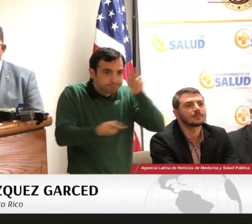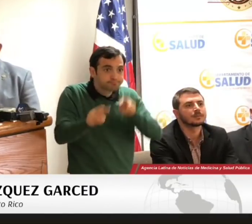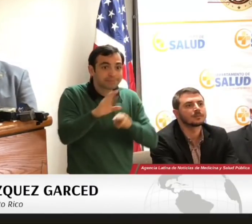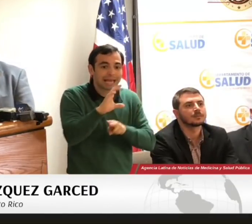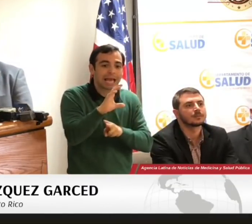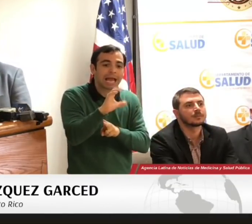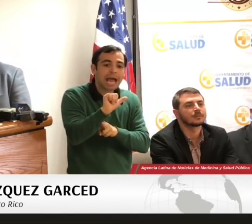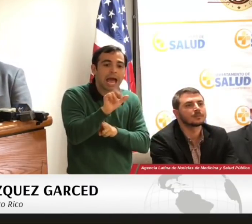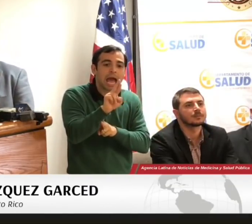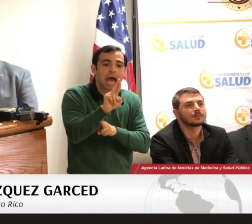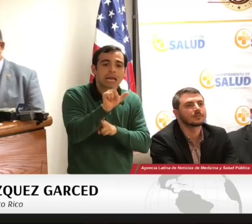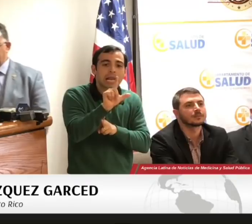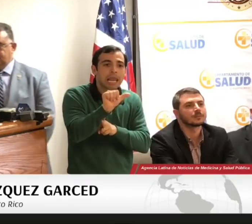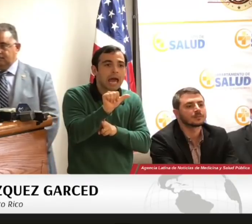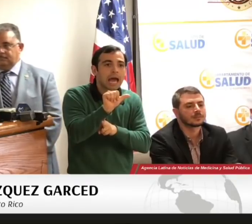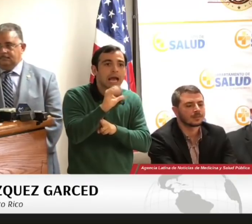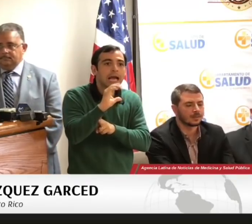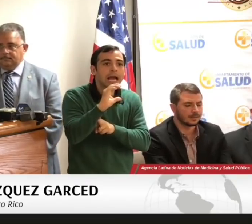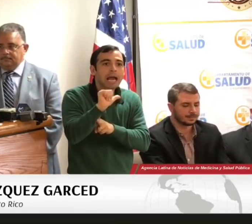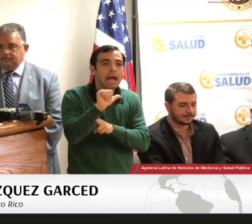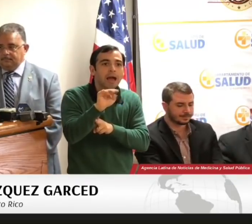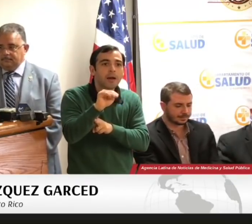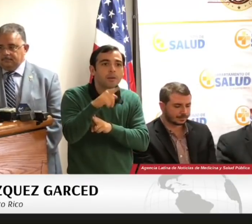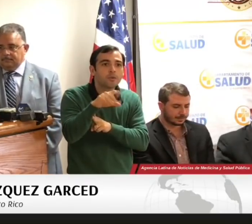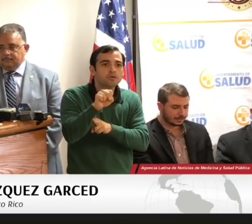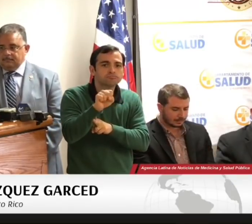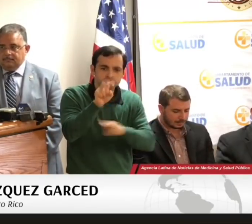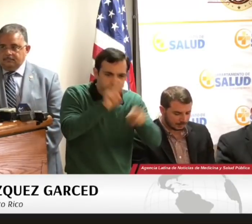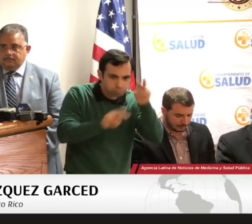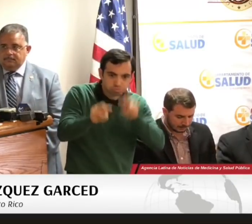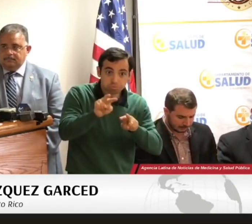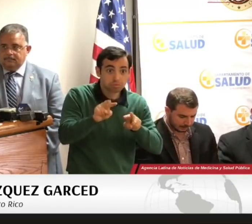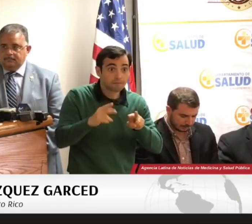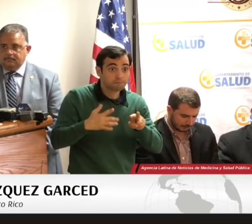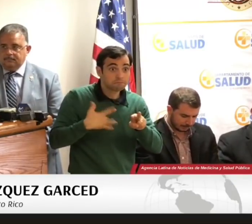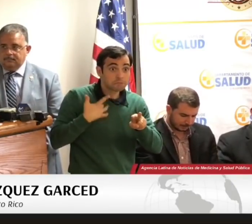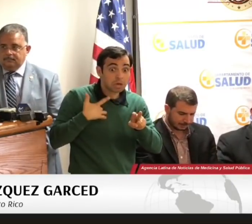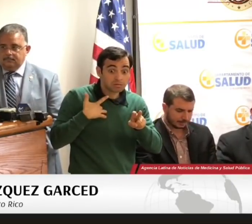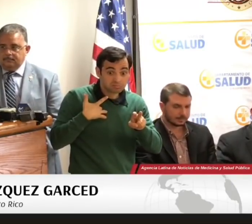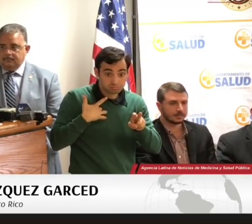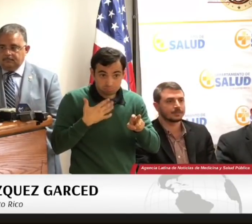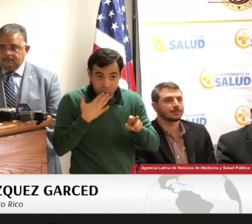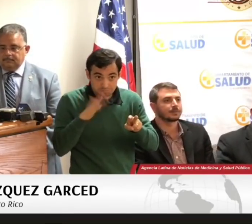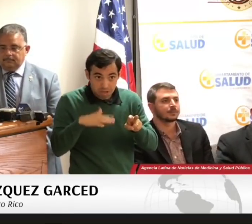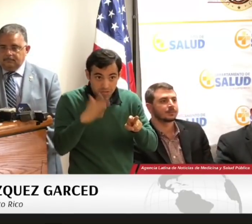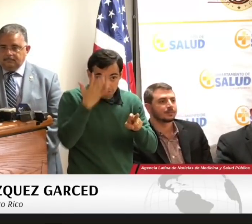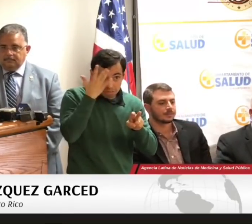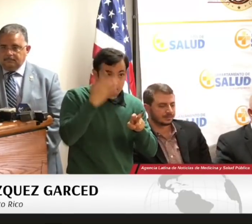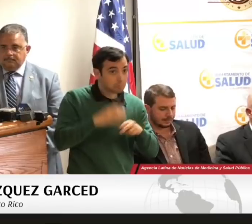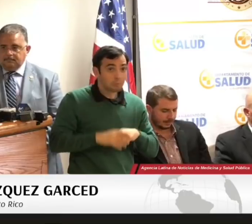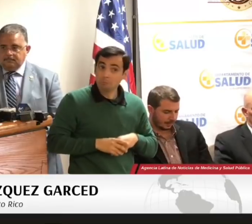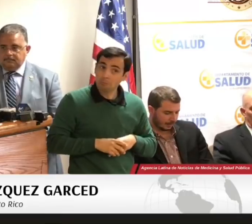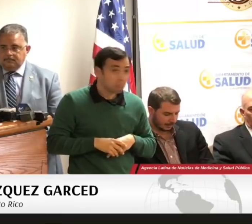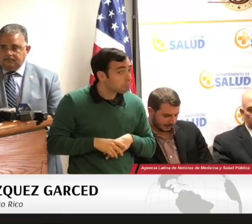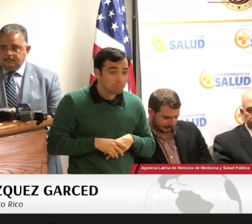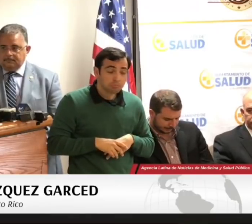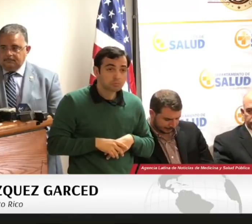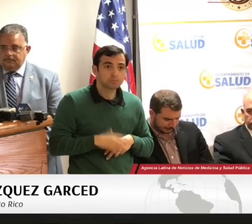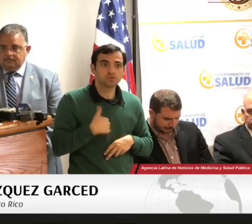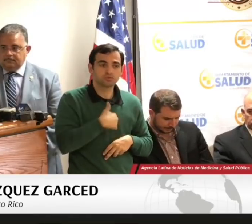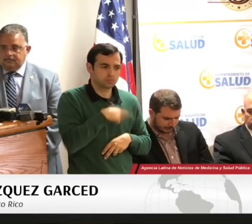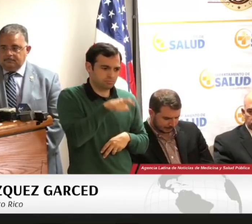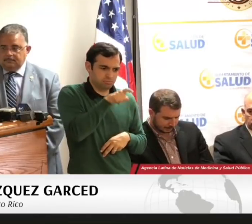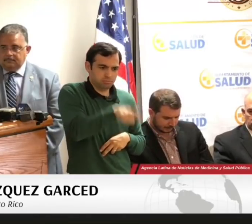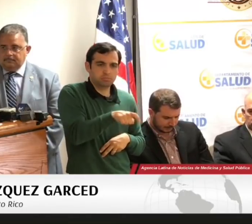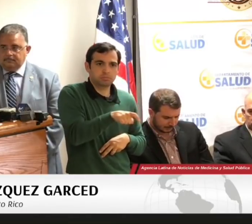a Carla Campos, se ha monitoreado y no han presentado síntomas. Para nosotros poder tomar unas medidas adicionales, pues obviamente